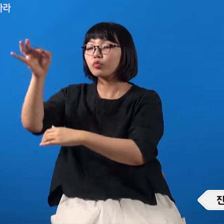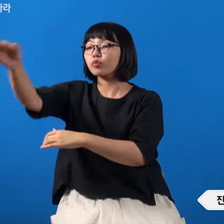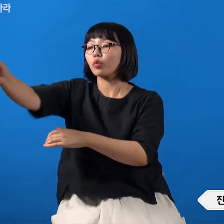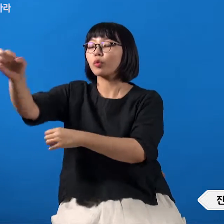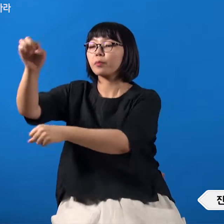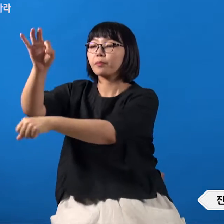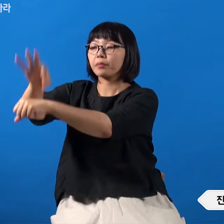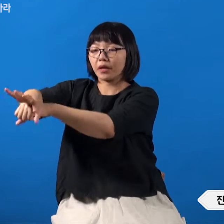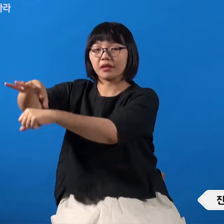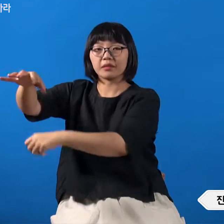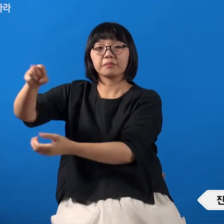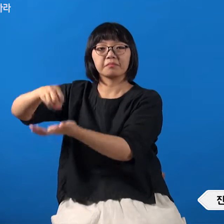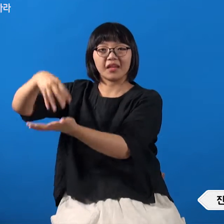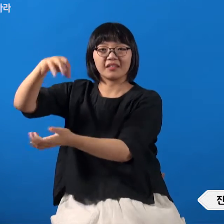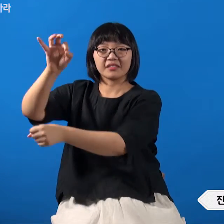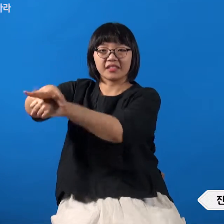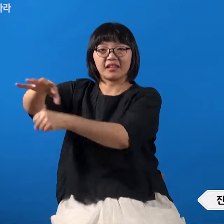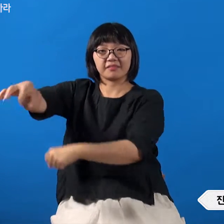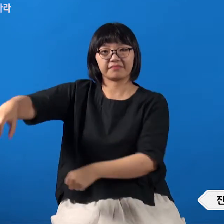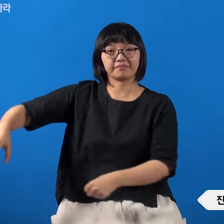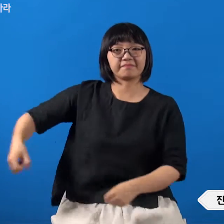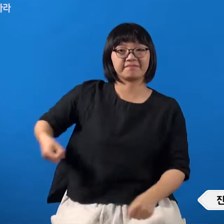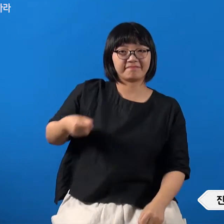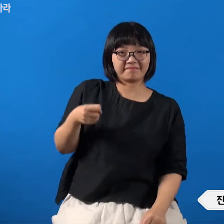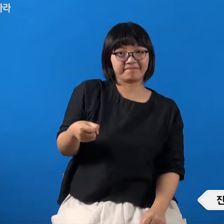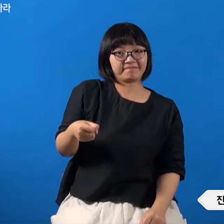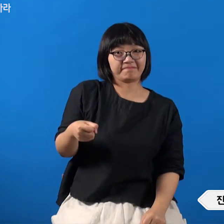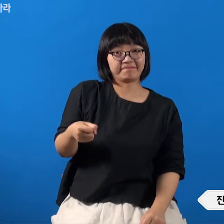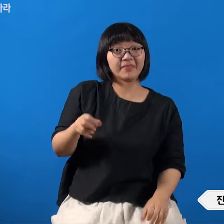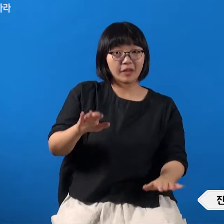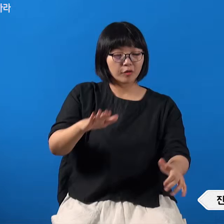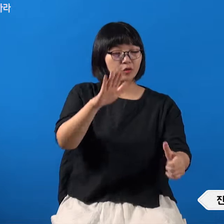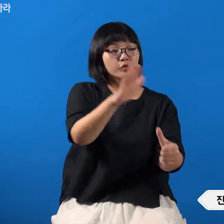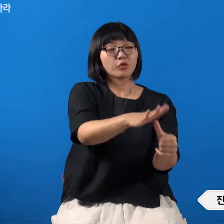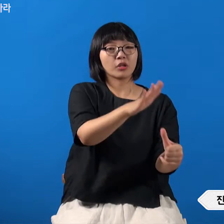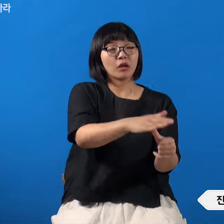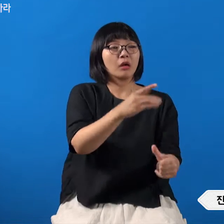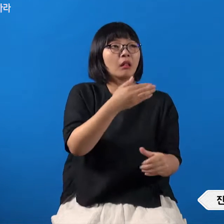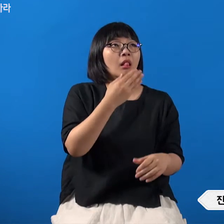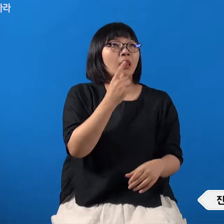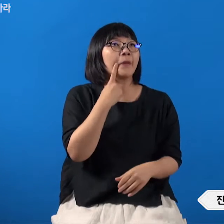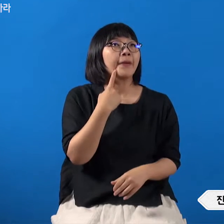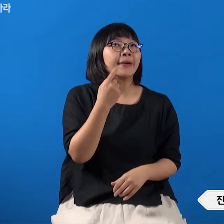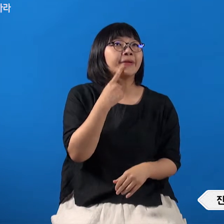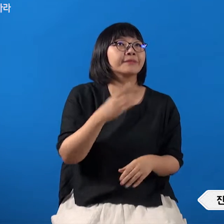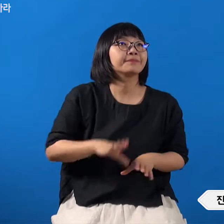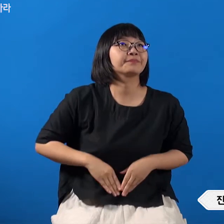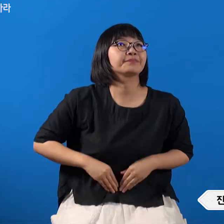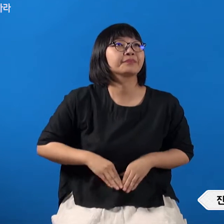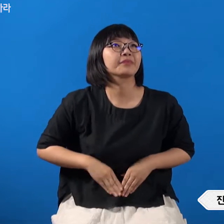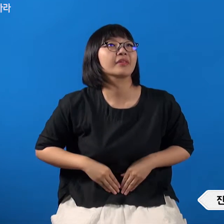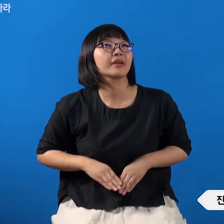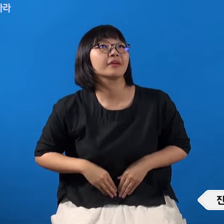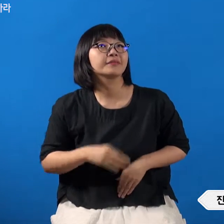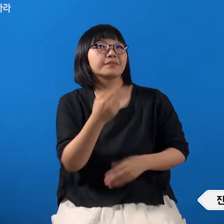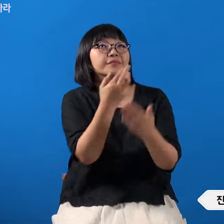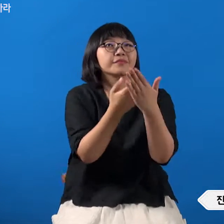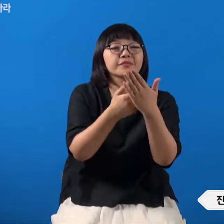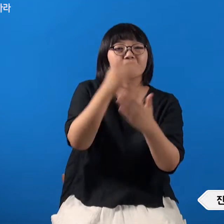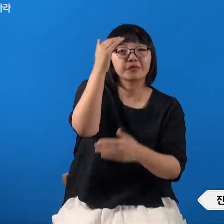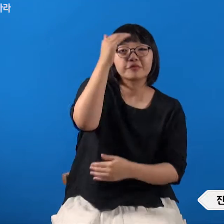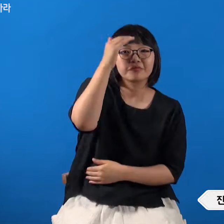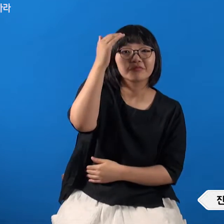조각을 삽니다. 그리고 나와서 그렇게 배고픔 가운데 정말 침을 흘리고 있는 그